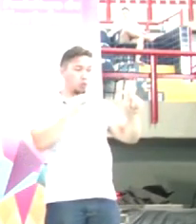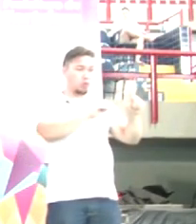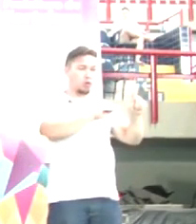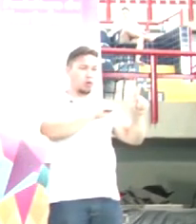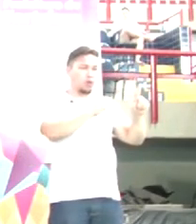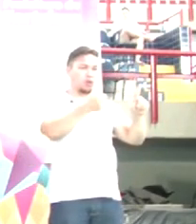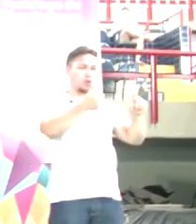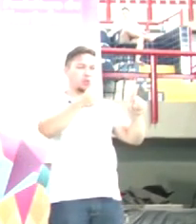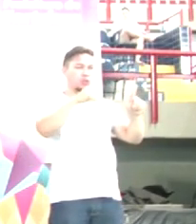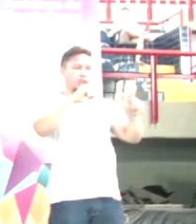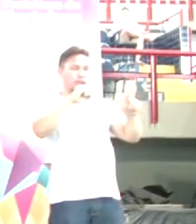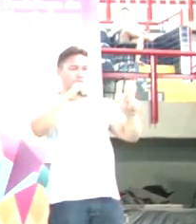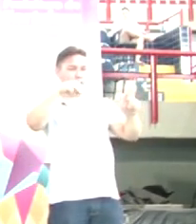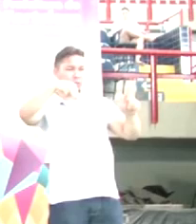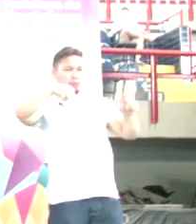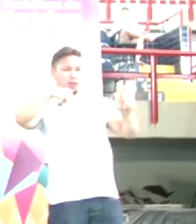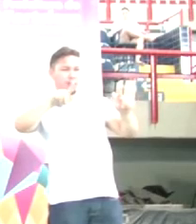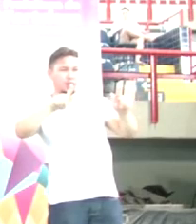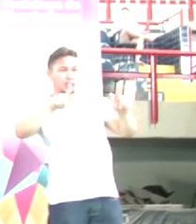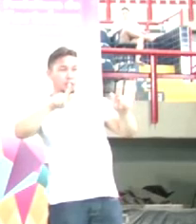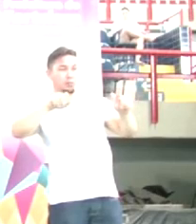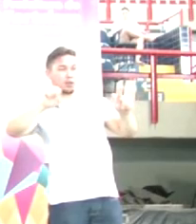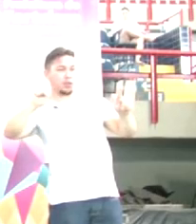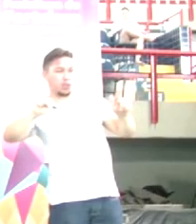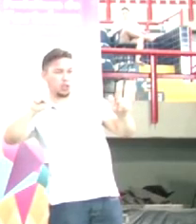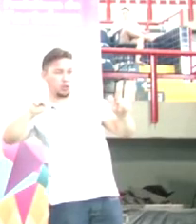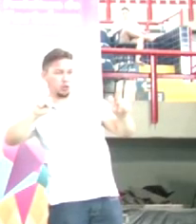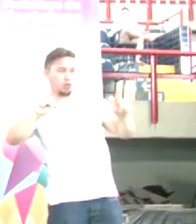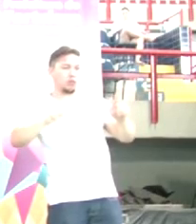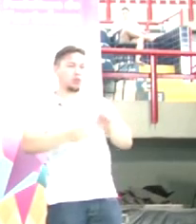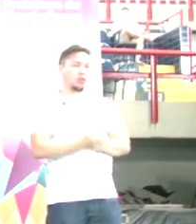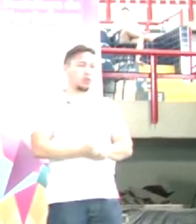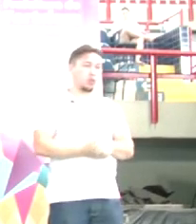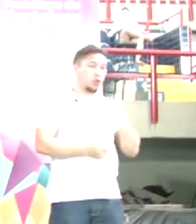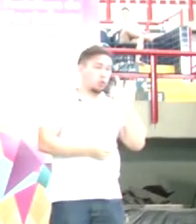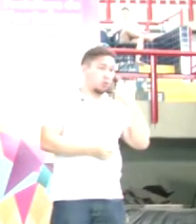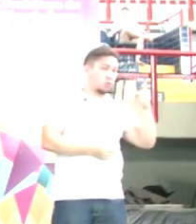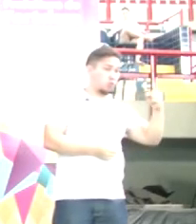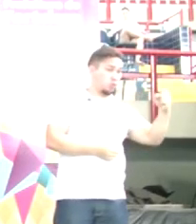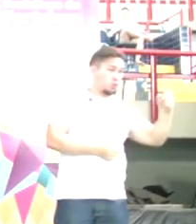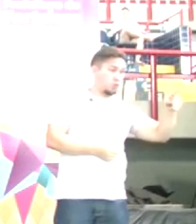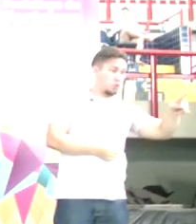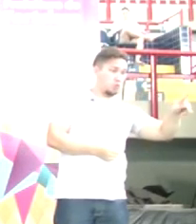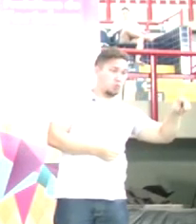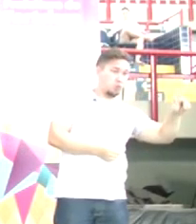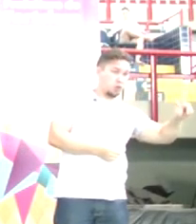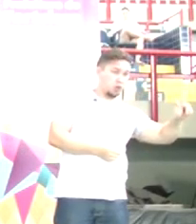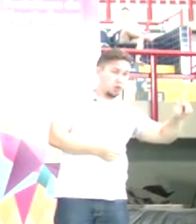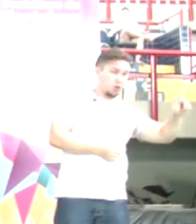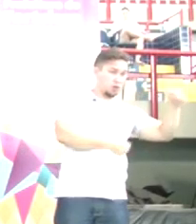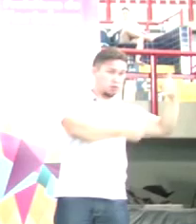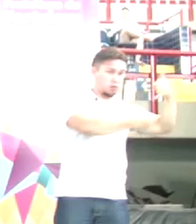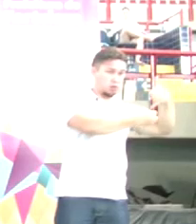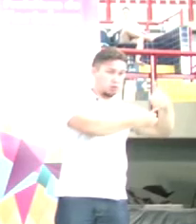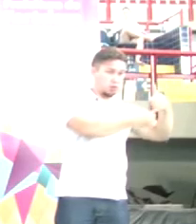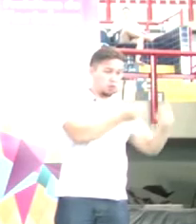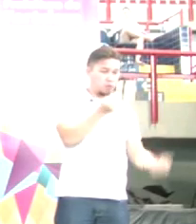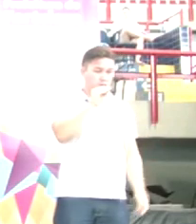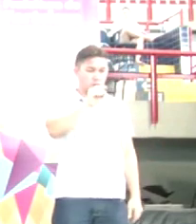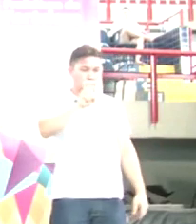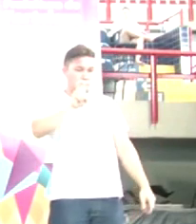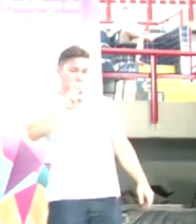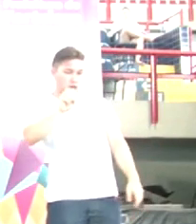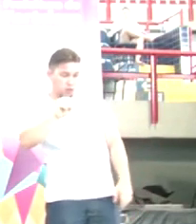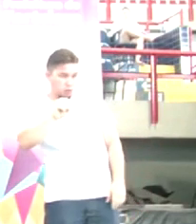o diesel S50, isso quer dizer o quê? Que para cada 1 quilograma de diesel, eu vou ter